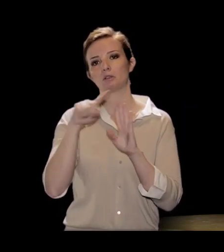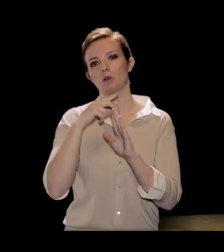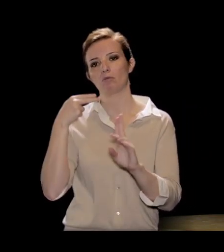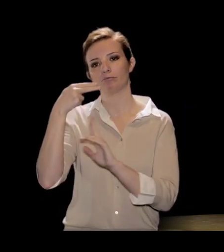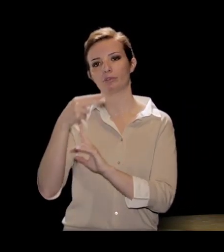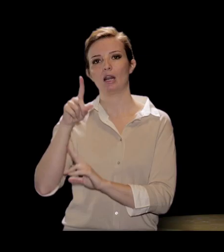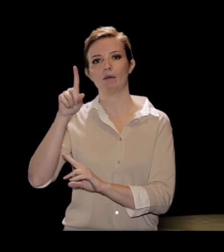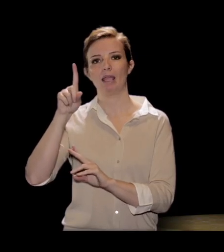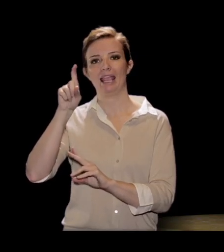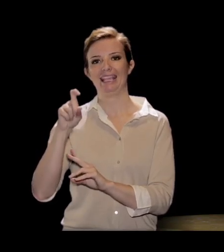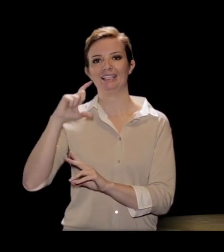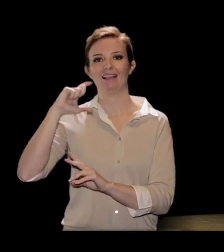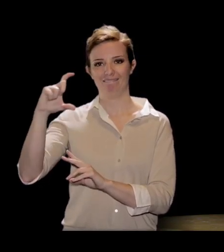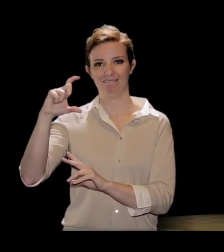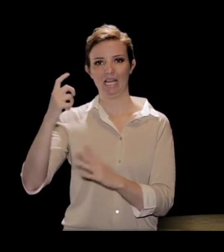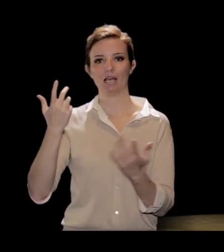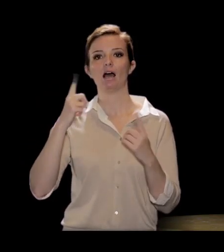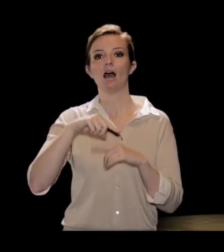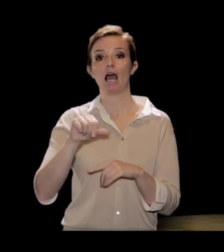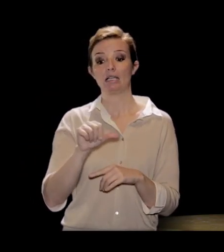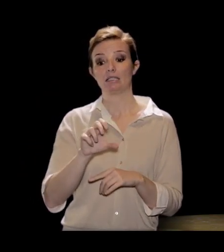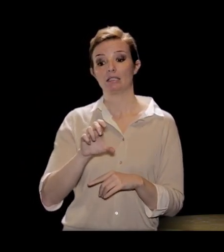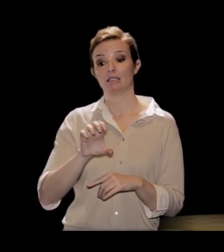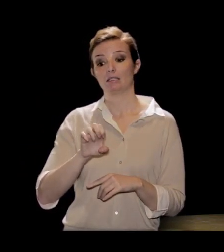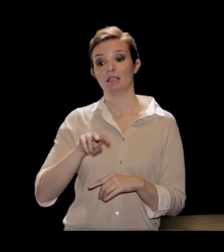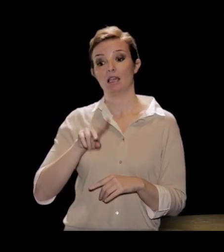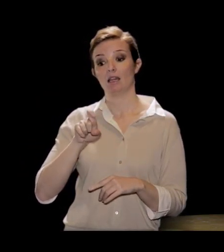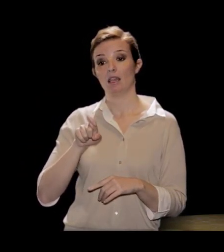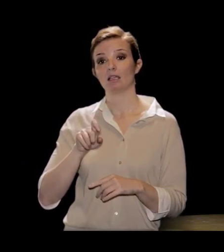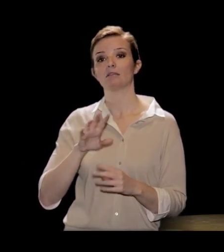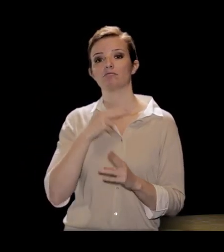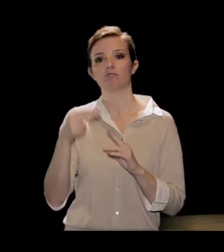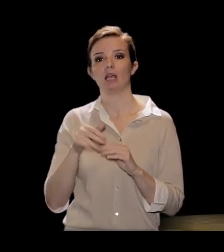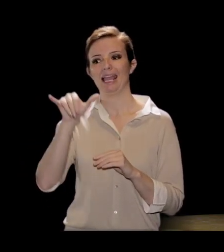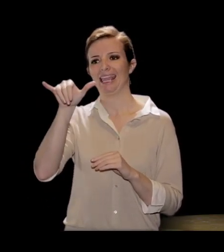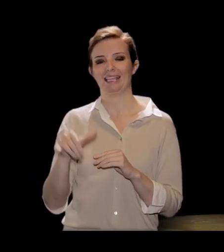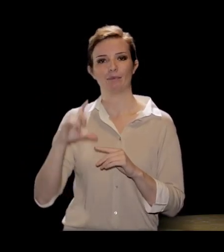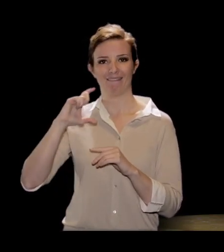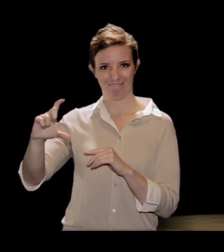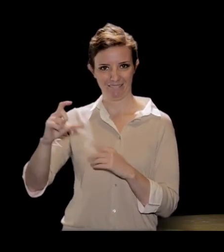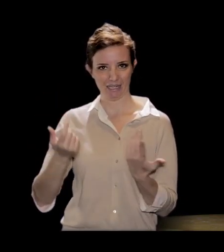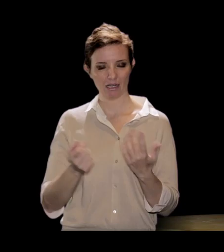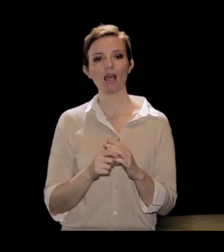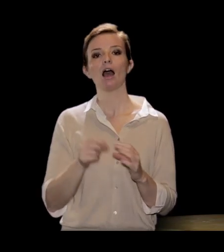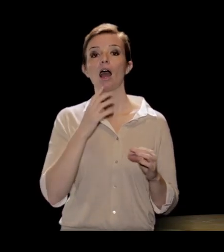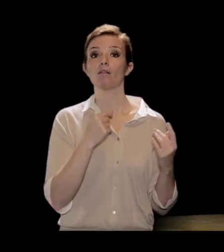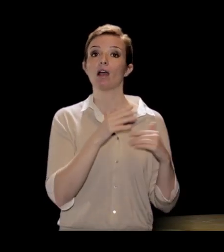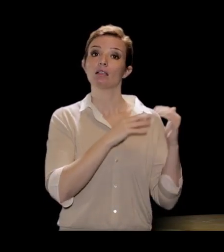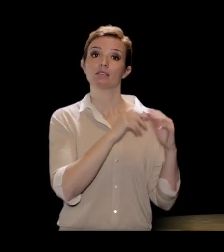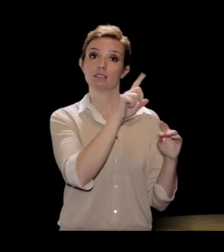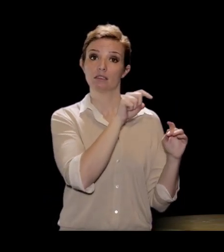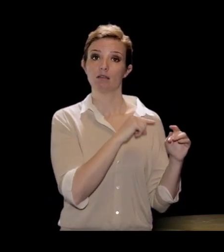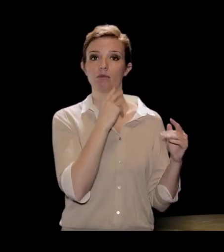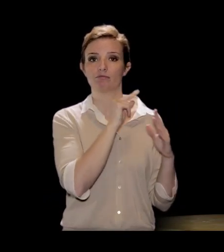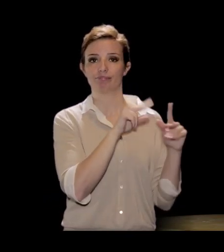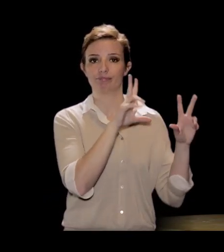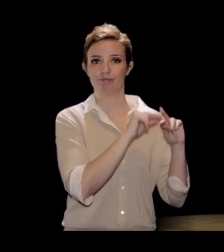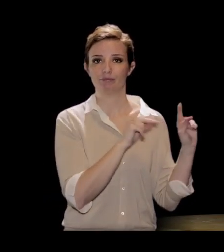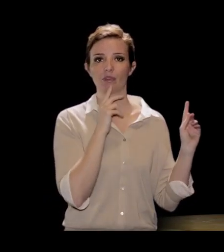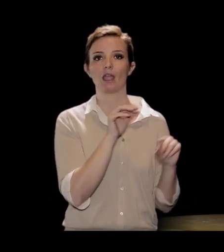x grande, sen x lo chiameremo y grande e quindi il sistema può essere scritto come